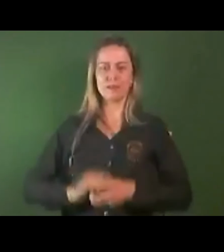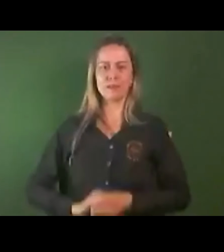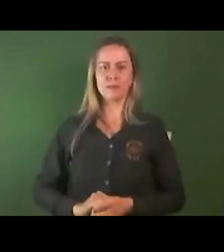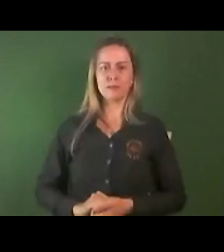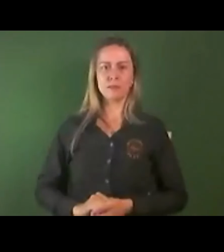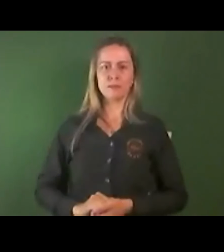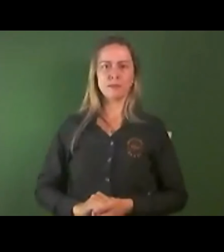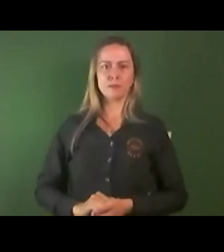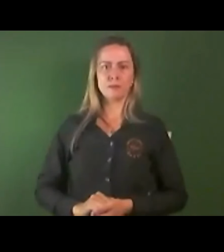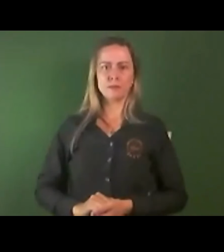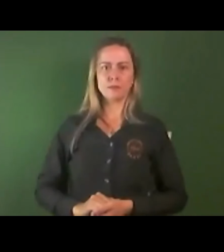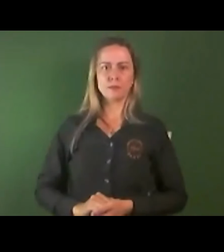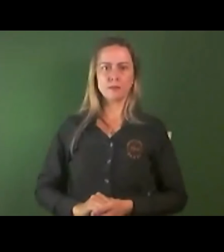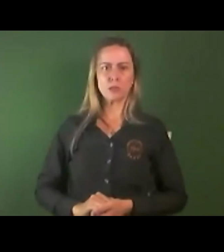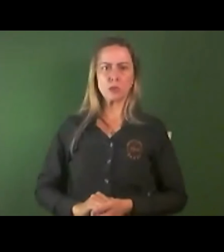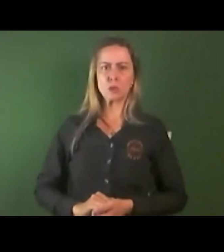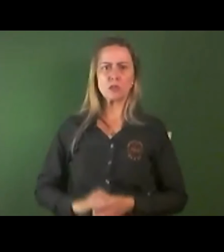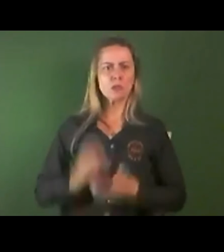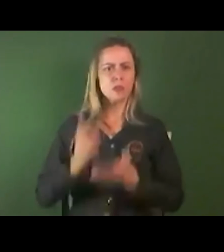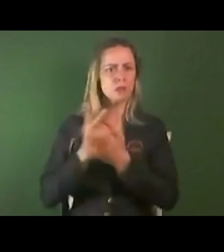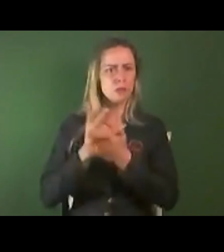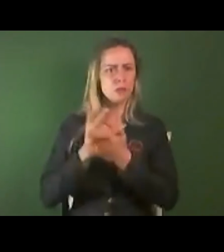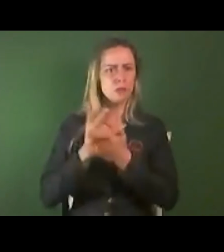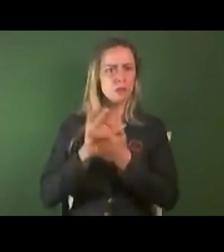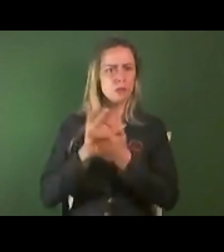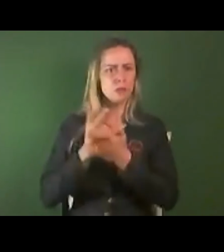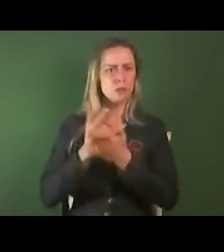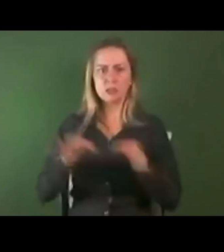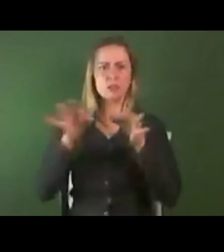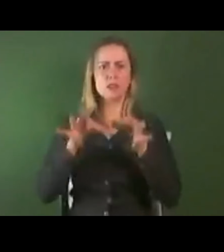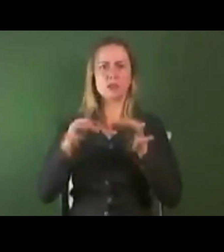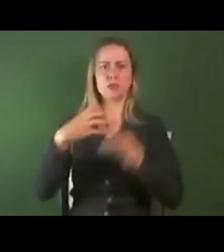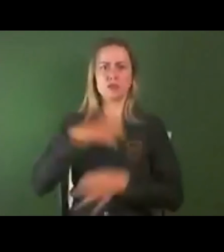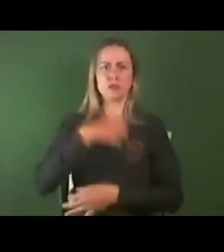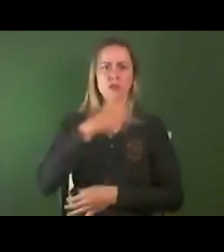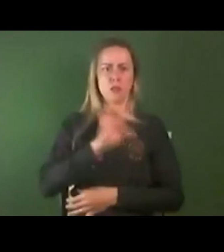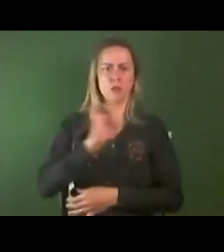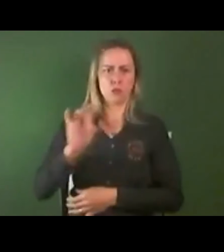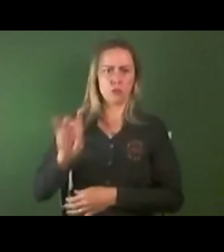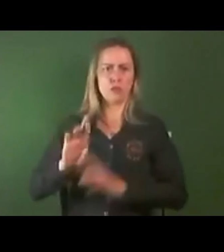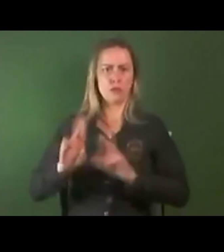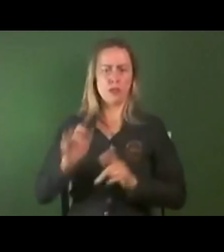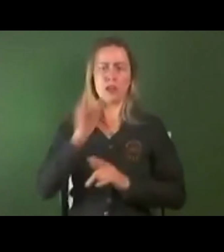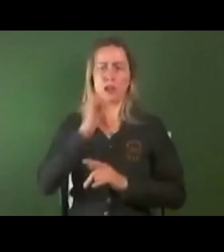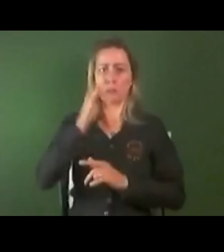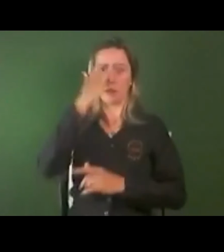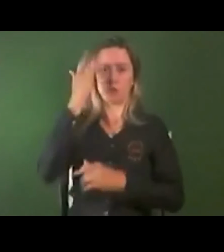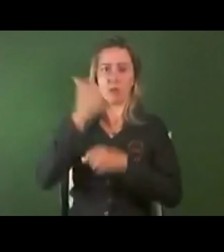Todos esses caras trabalham de maneira absolutamente compulsiva com a vida, né? Todos esses fotógrafos da